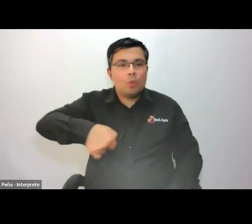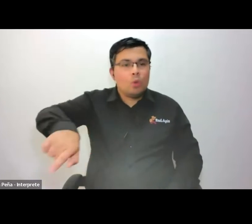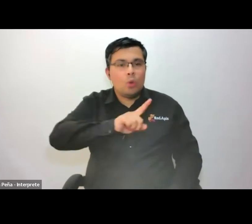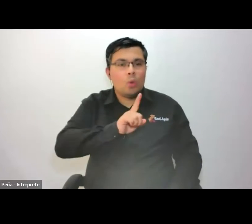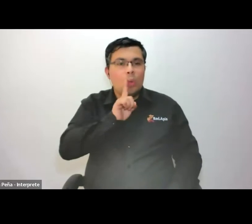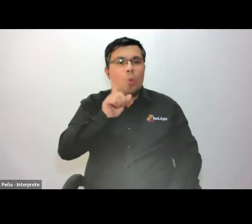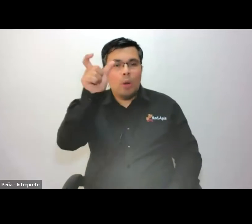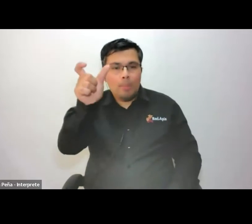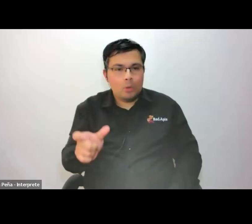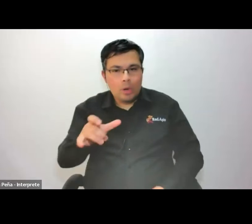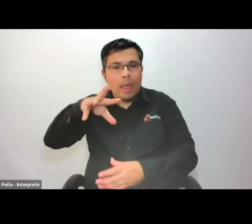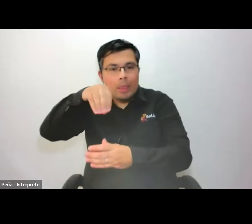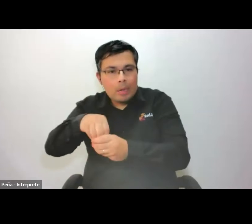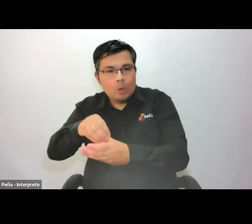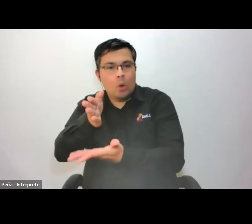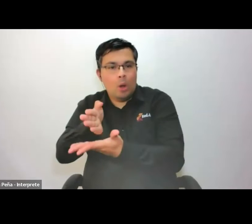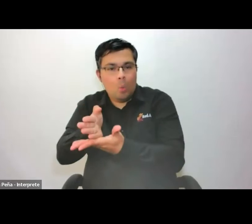autismo, hagamos